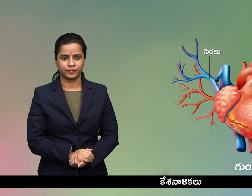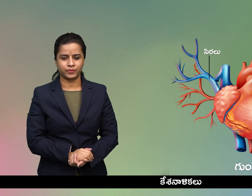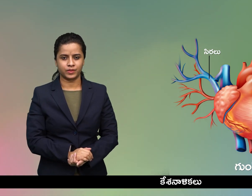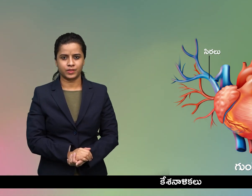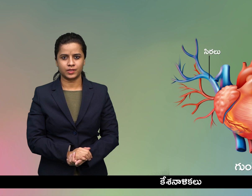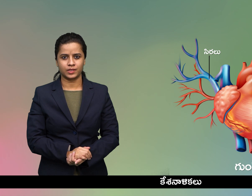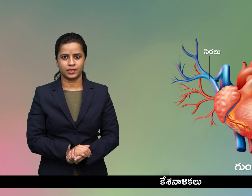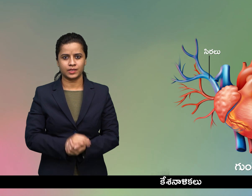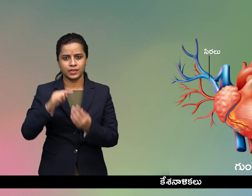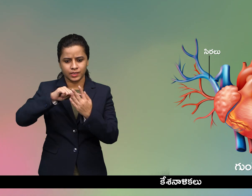కేశనాళికలు,